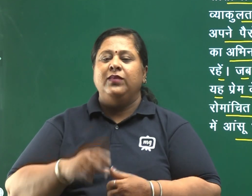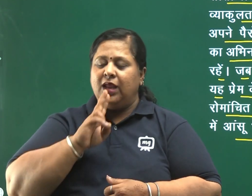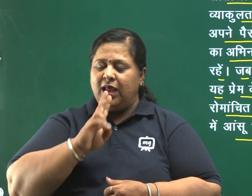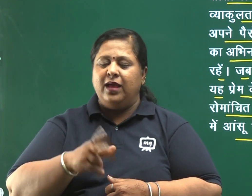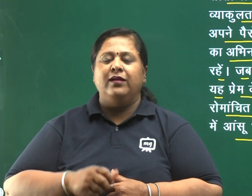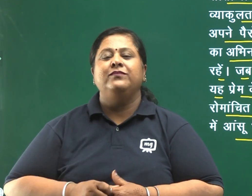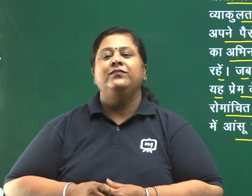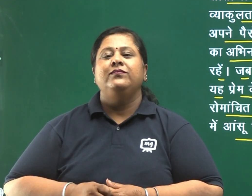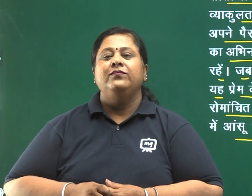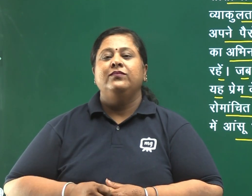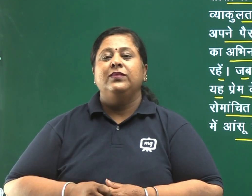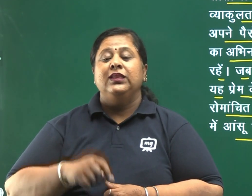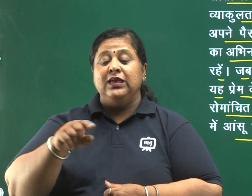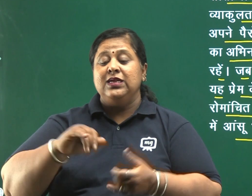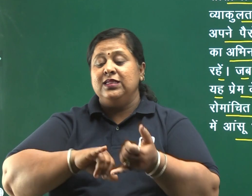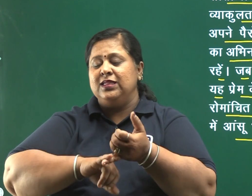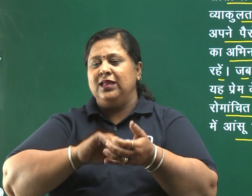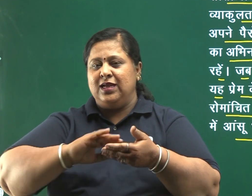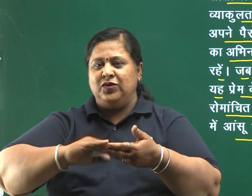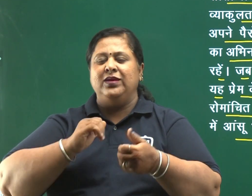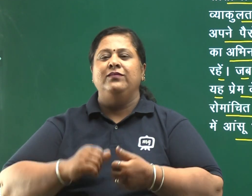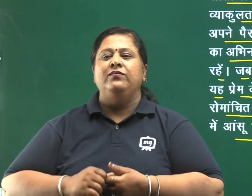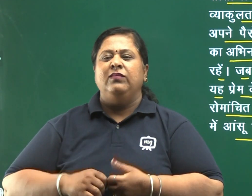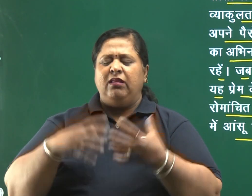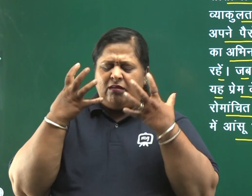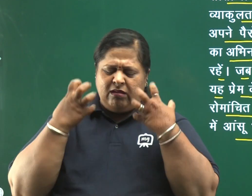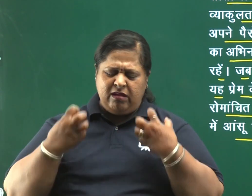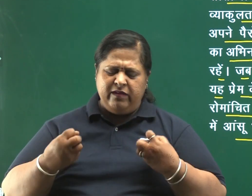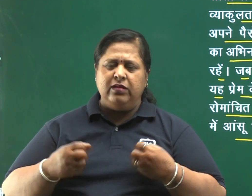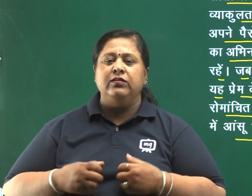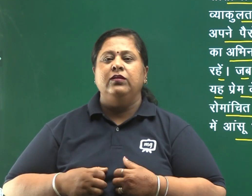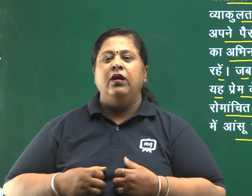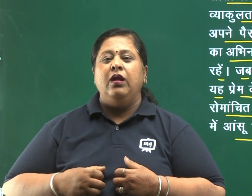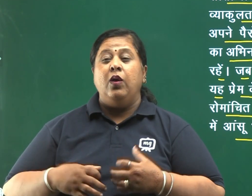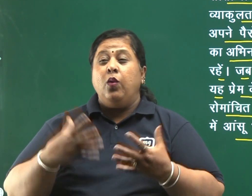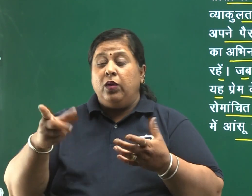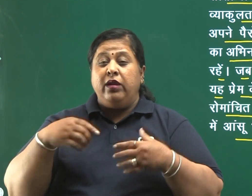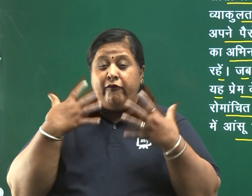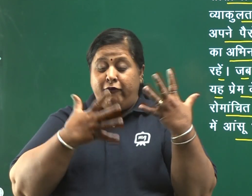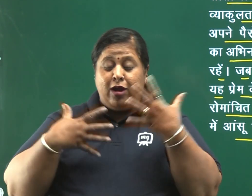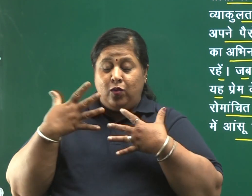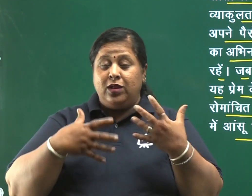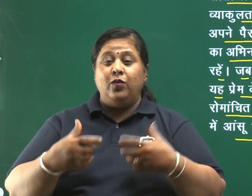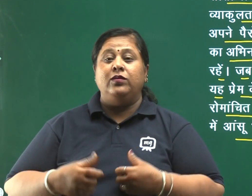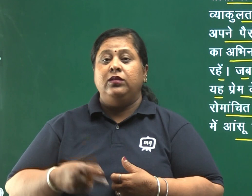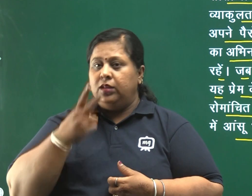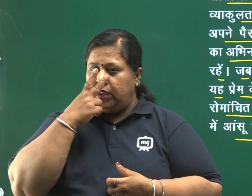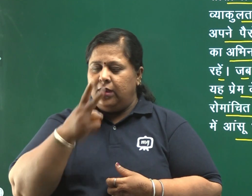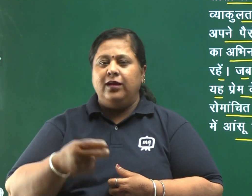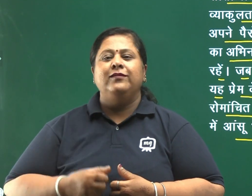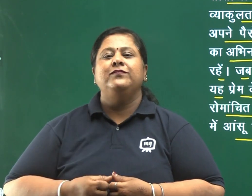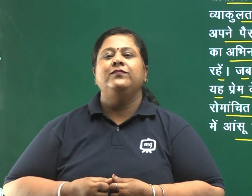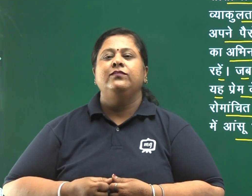हैं कि सीता जी की थकावट और उनकी व्याकुलता को